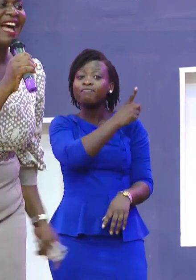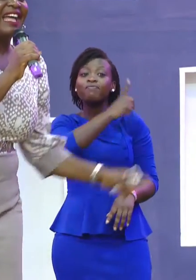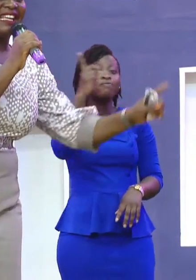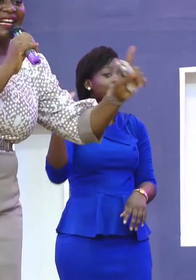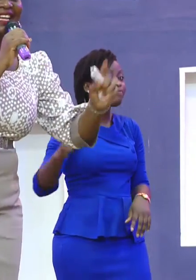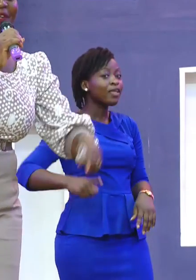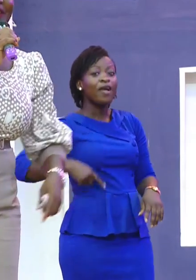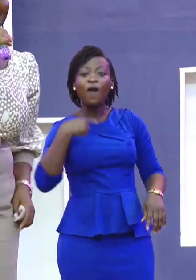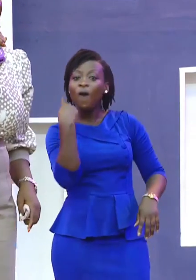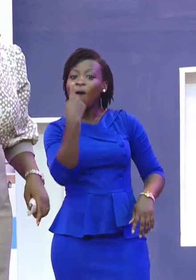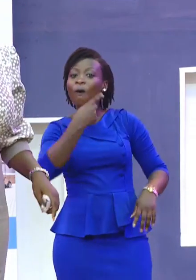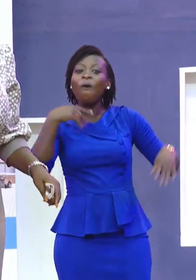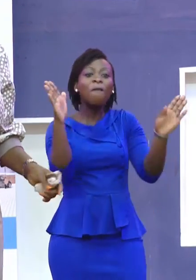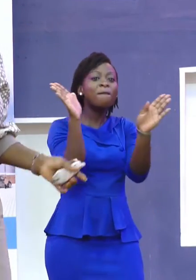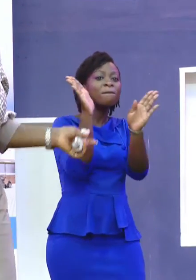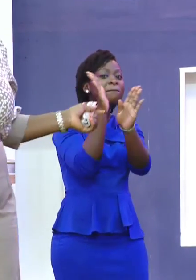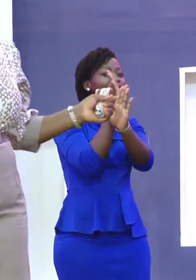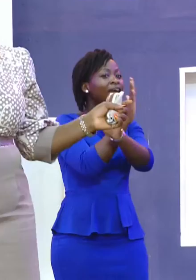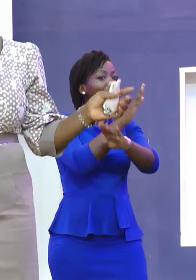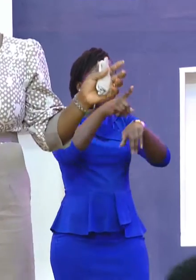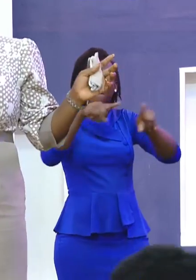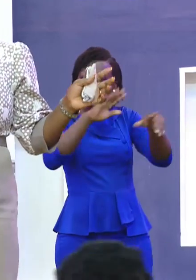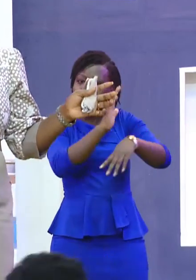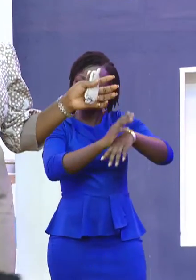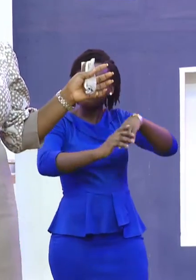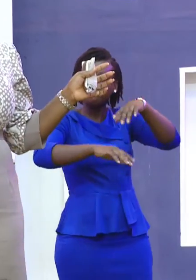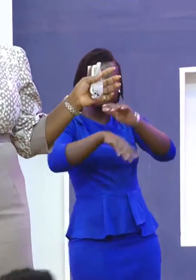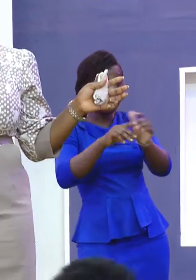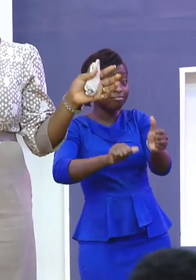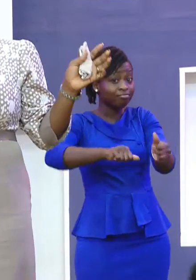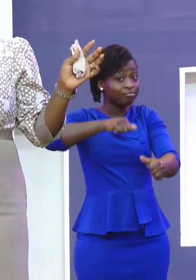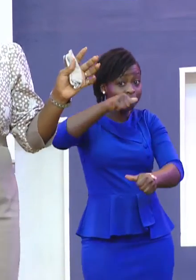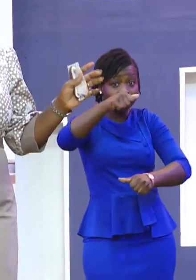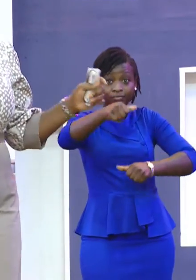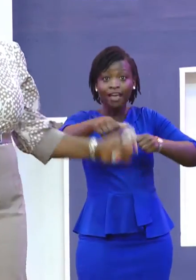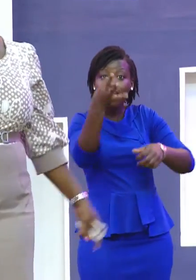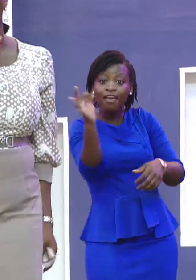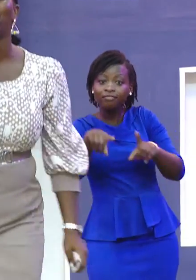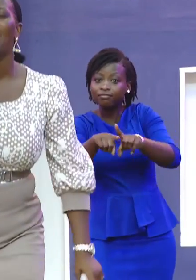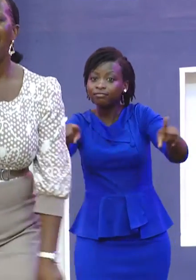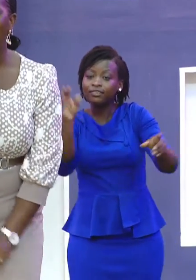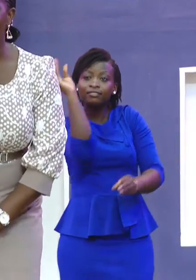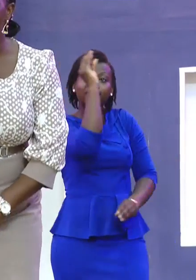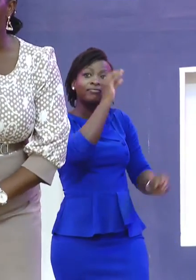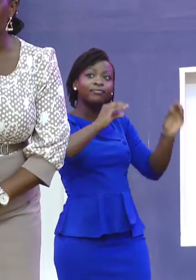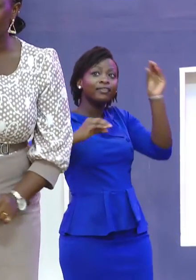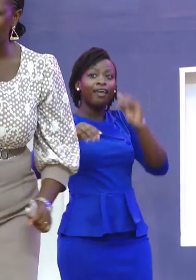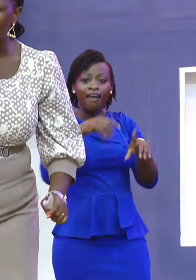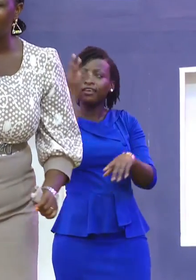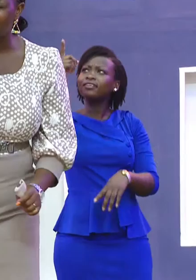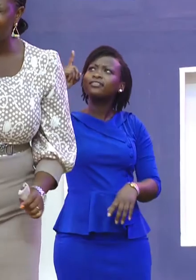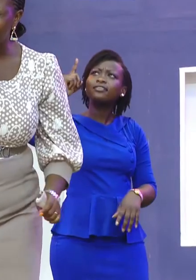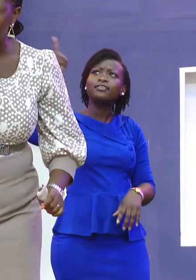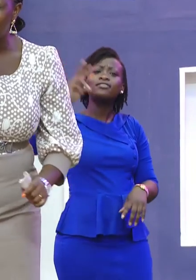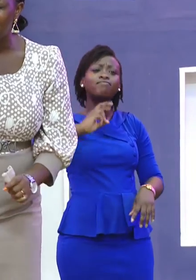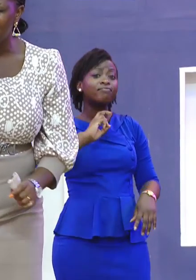katonda Ye katonda eyekweka Na yetali wala singa tunonya Adamu